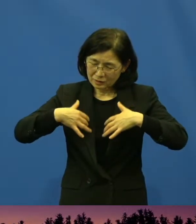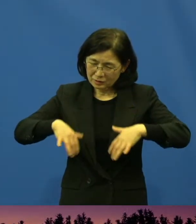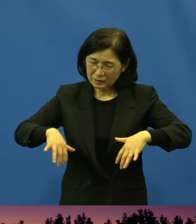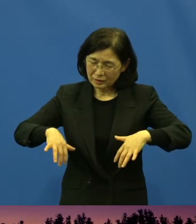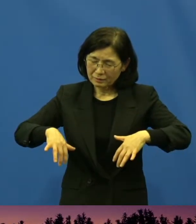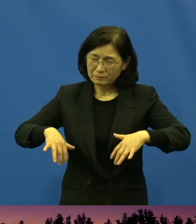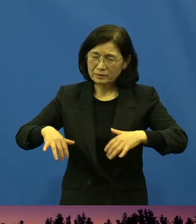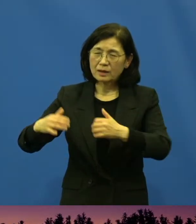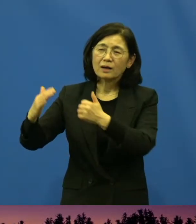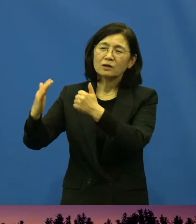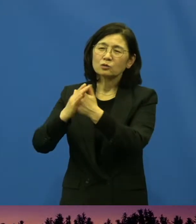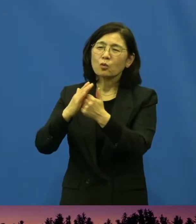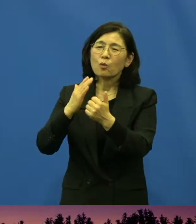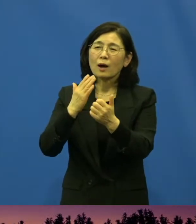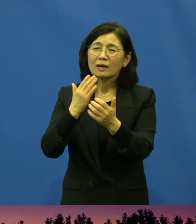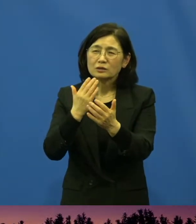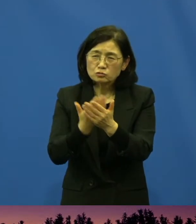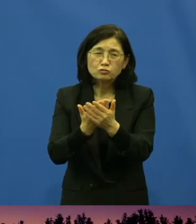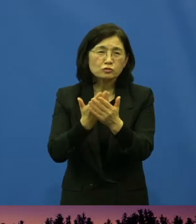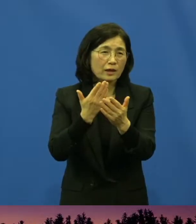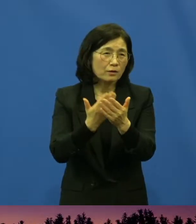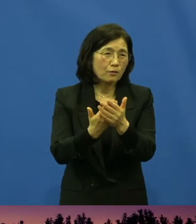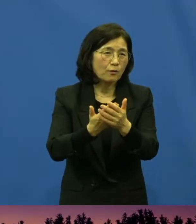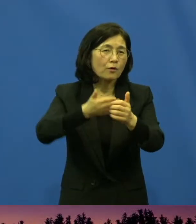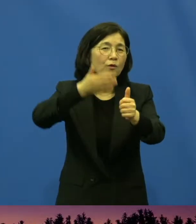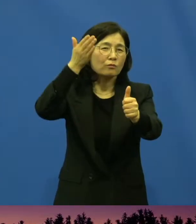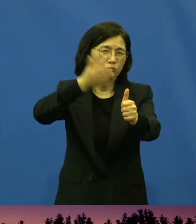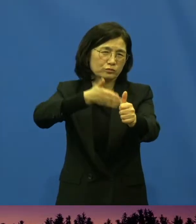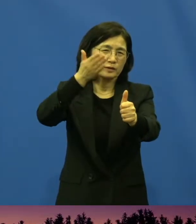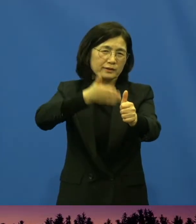여러분, 하나님에게 도움을 구해보세요.